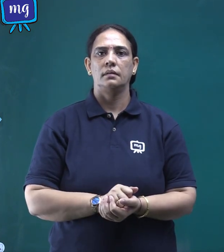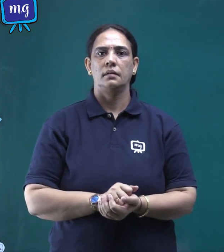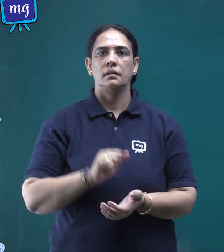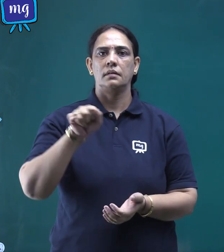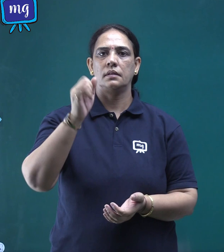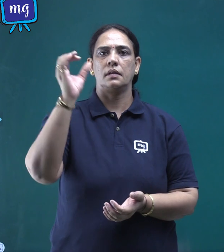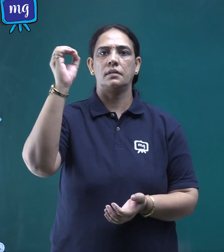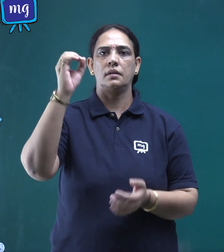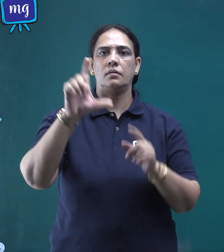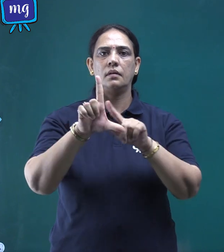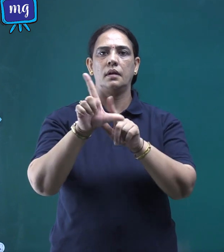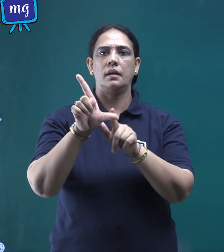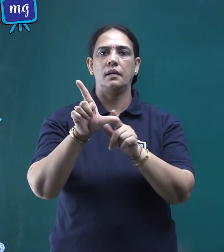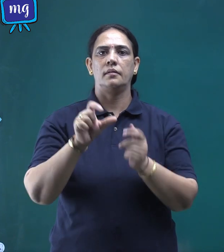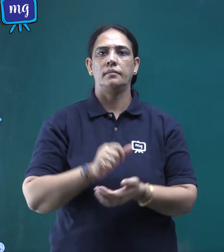60 डिग्री,